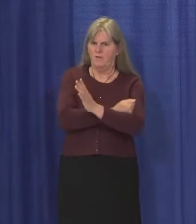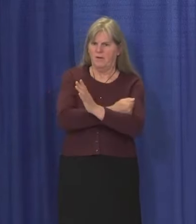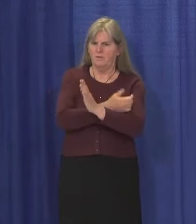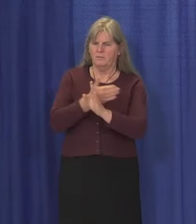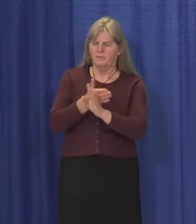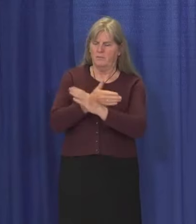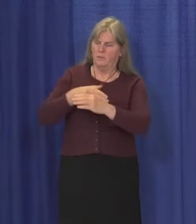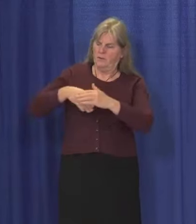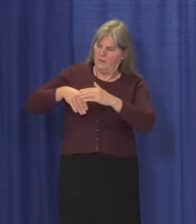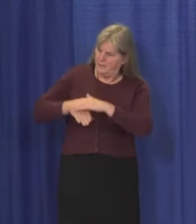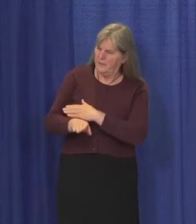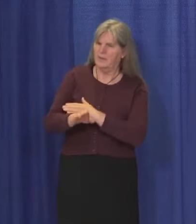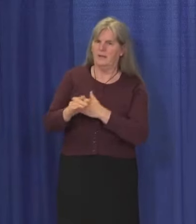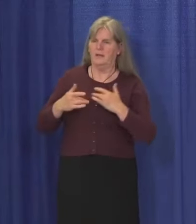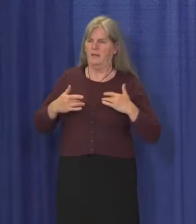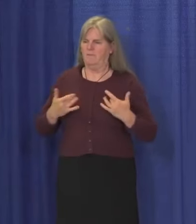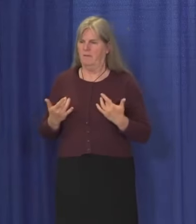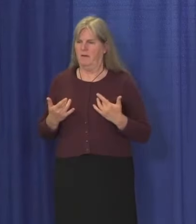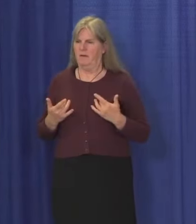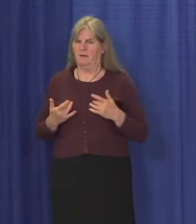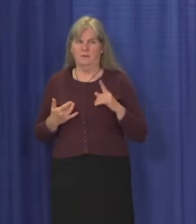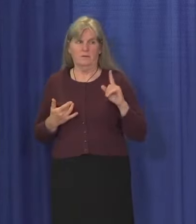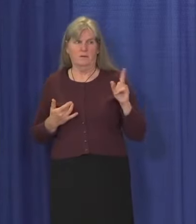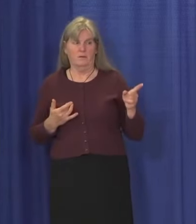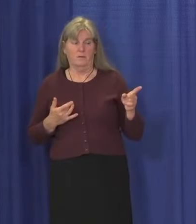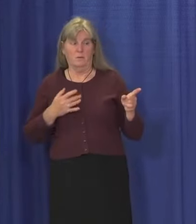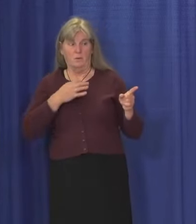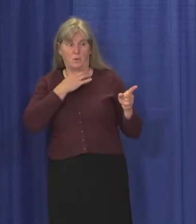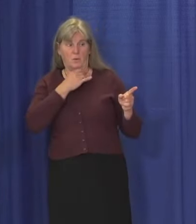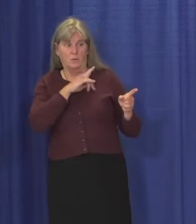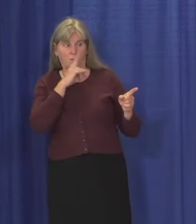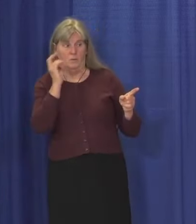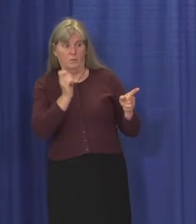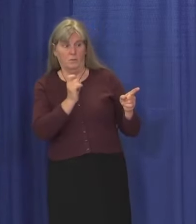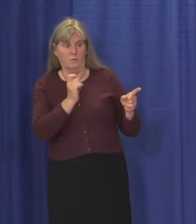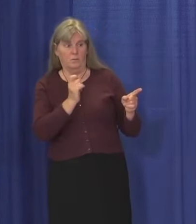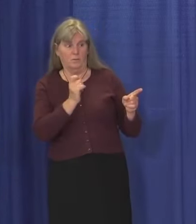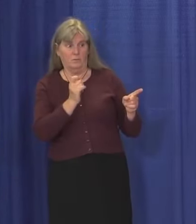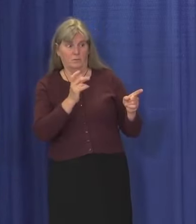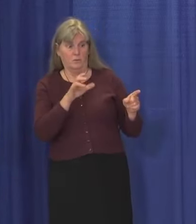it something that you're looking into for the Yukon at this point?